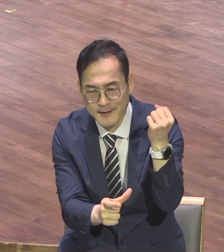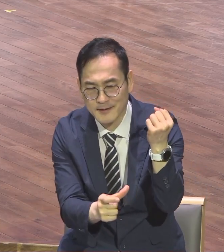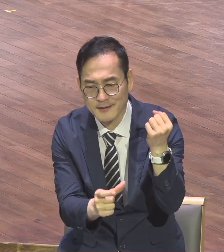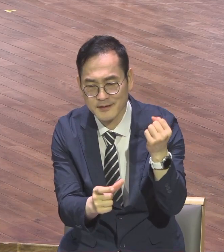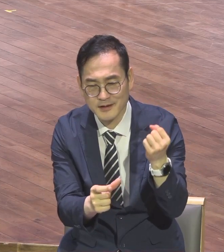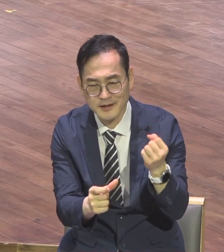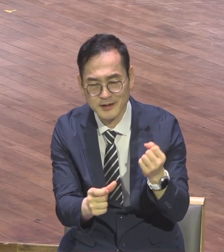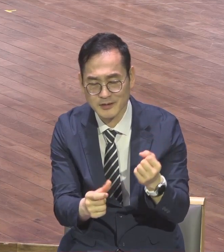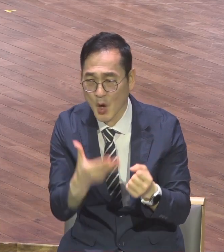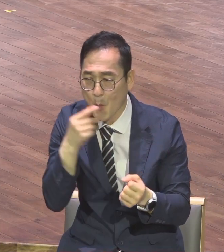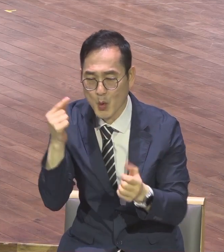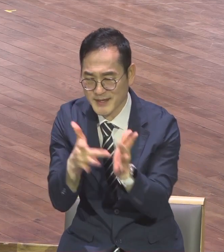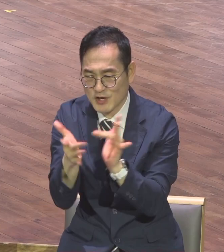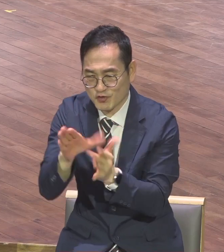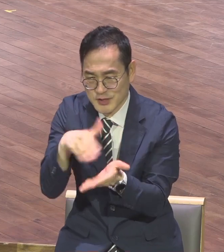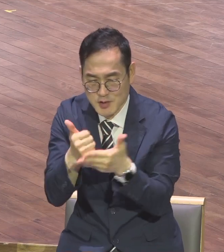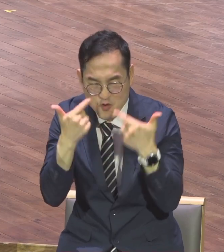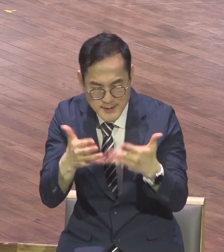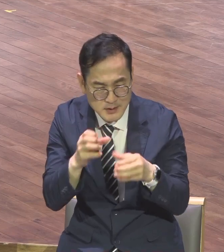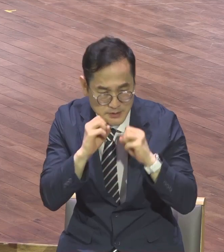많은 사람 살려낼 수